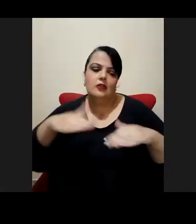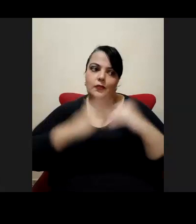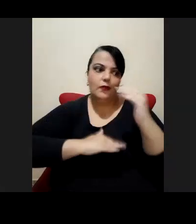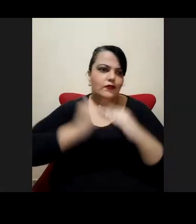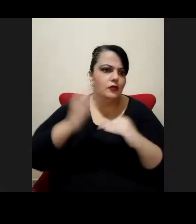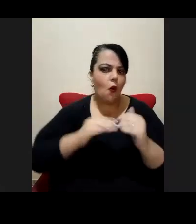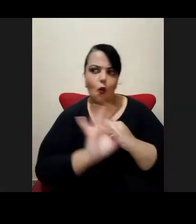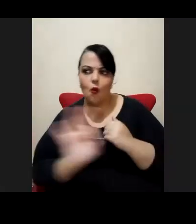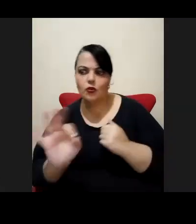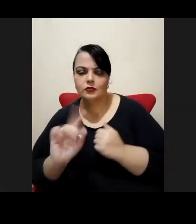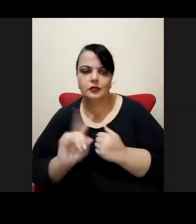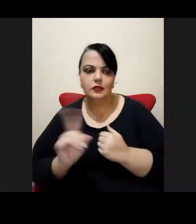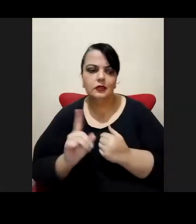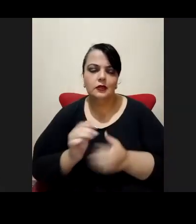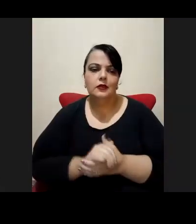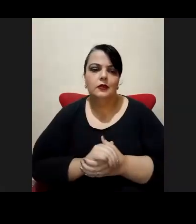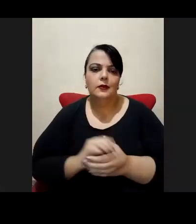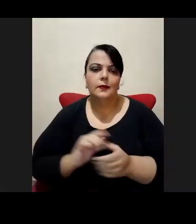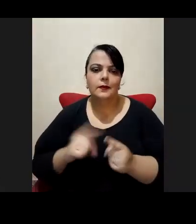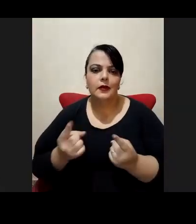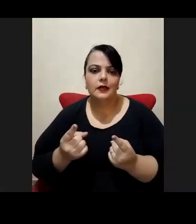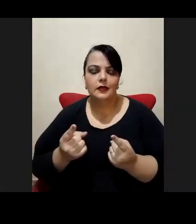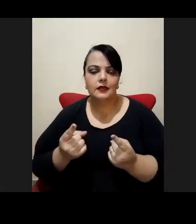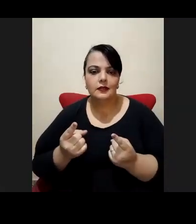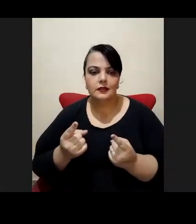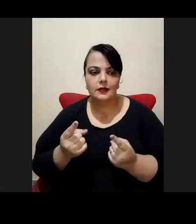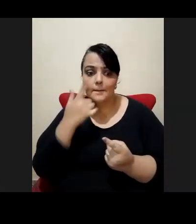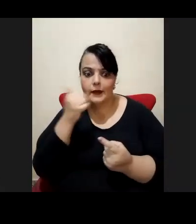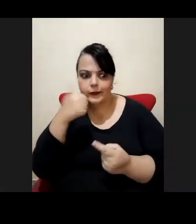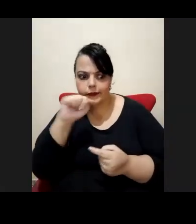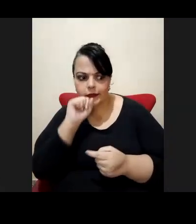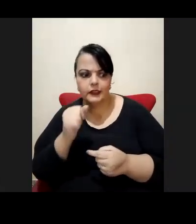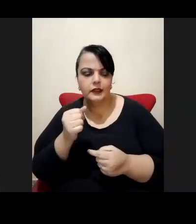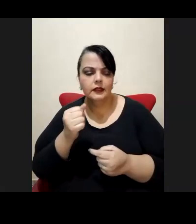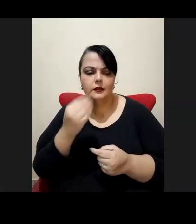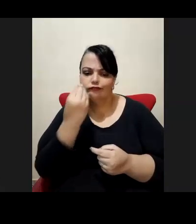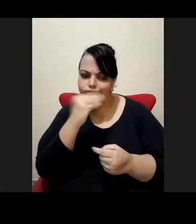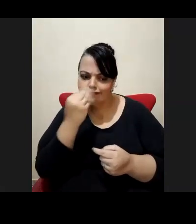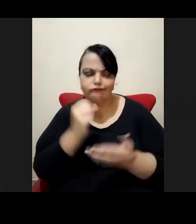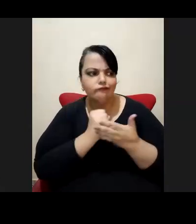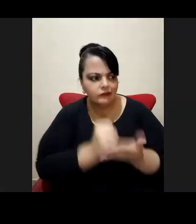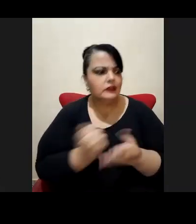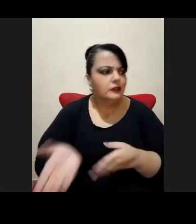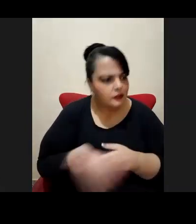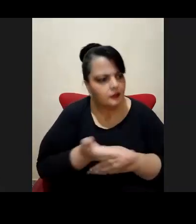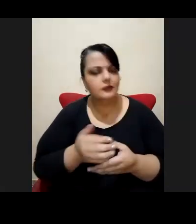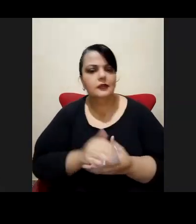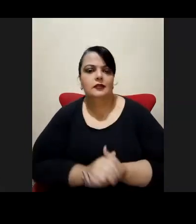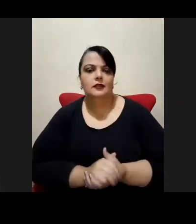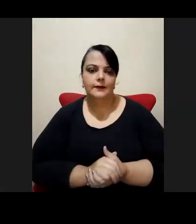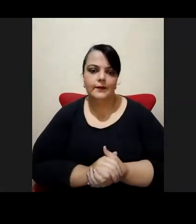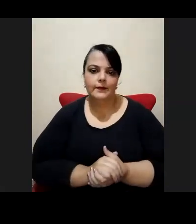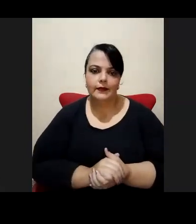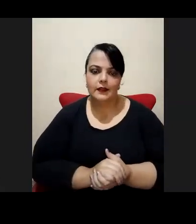um empregado ou um funcionário ou um colaborador suficientemente bom, mas de toda sorte, na maioria das vezes isso não